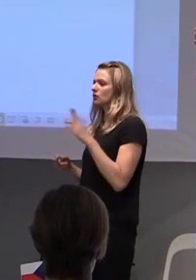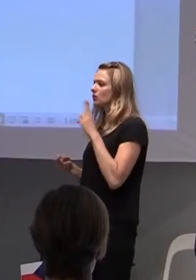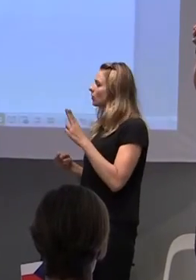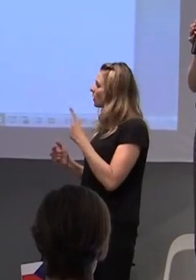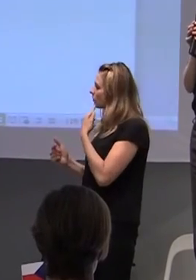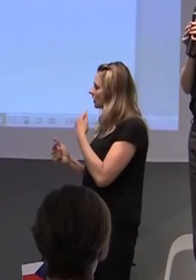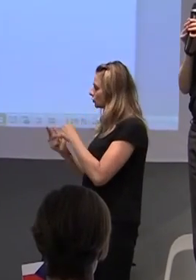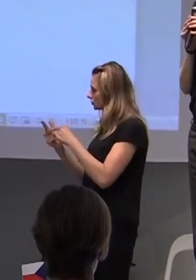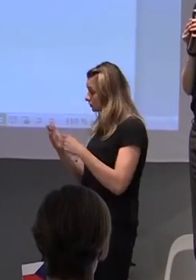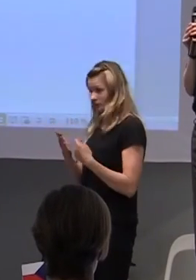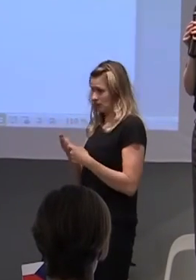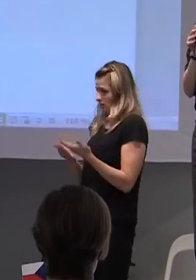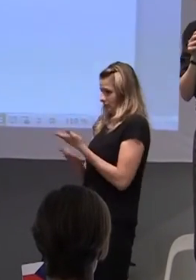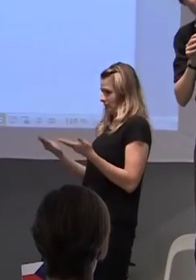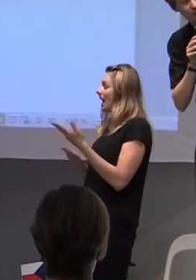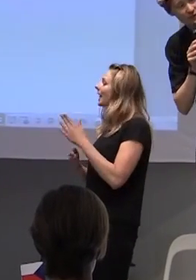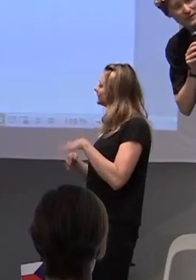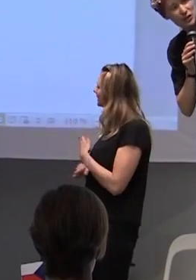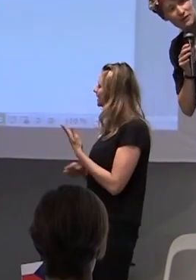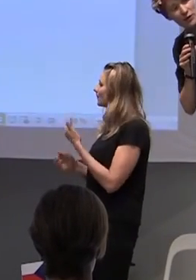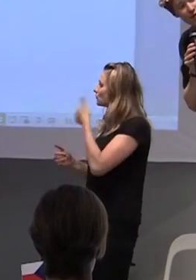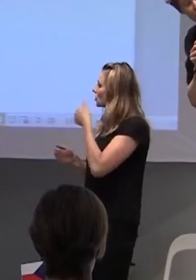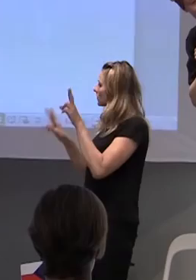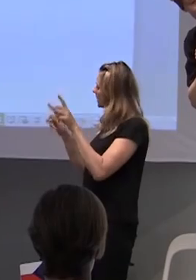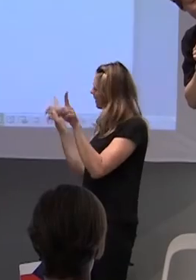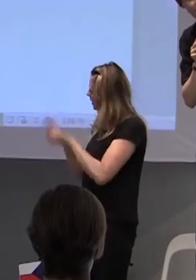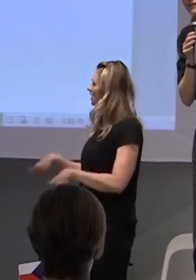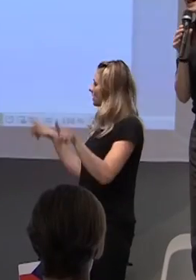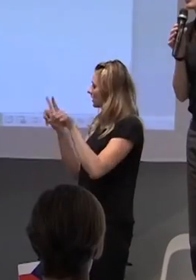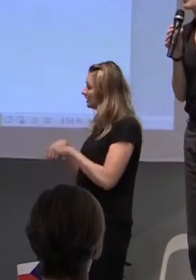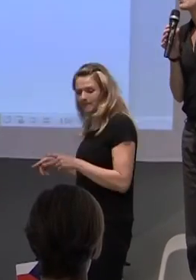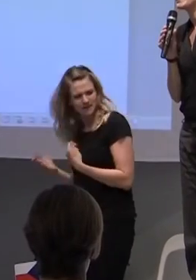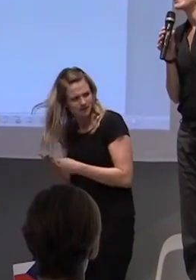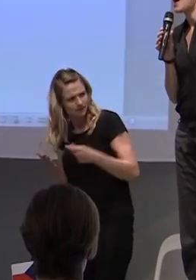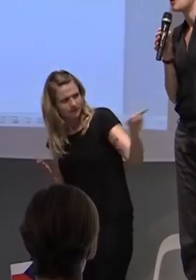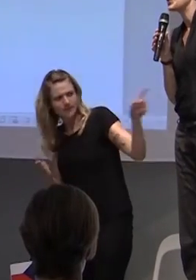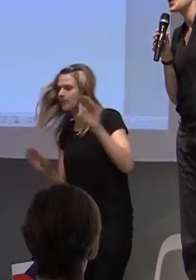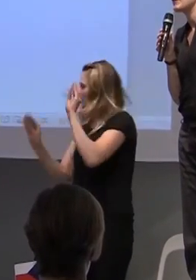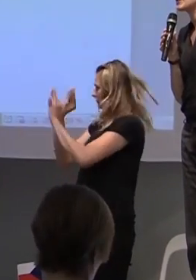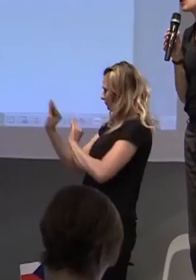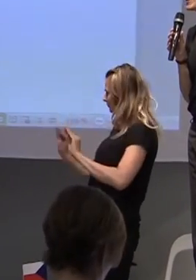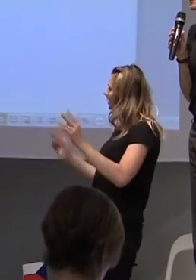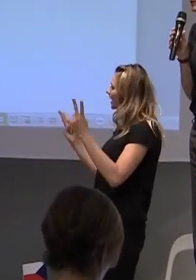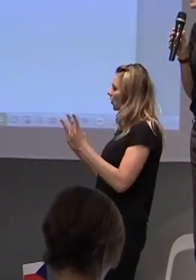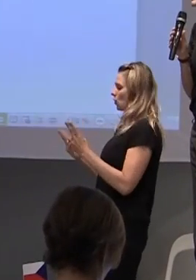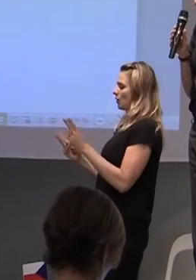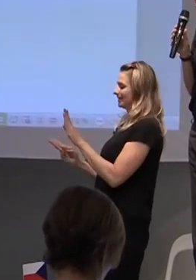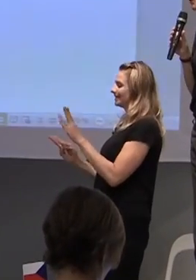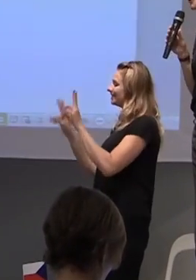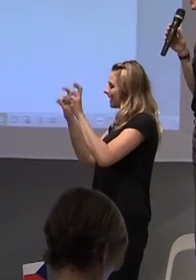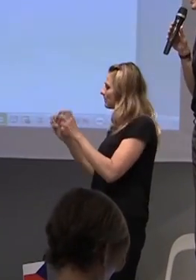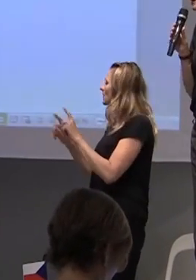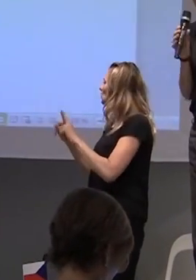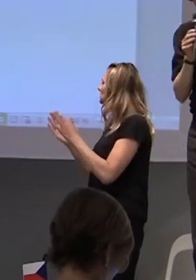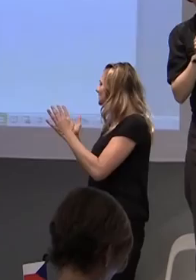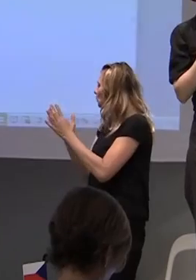neustále jedno téma a to, my jsme si červeně označili ta témata, která jsou problematická a obtížná ve vztahu ke kazuistice a ve vztahu